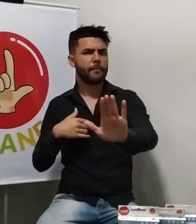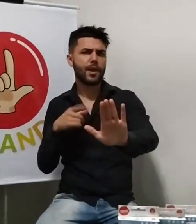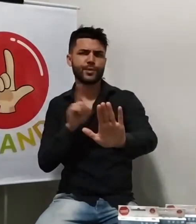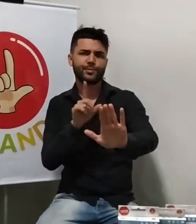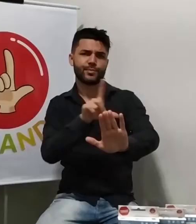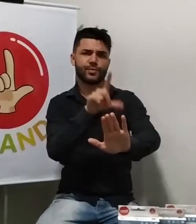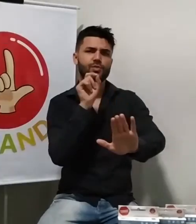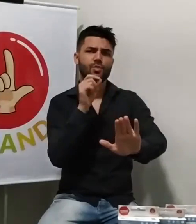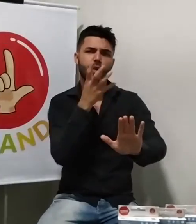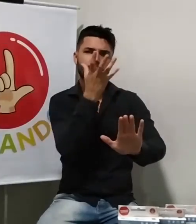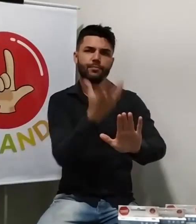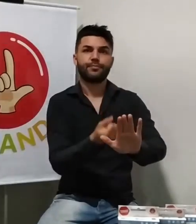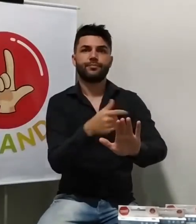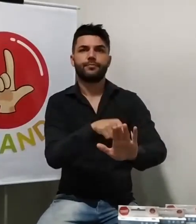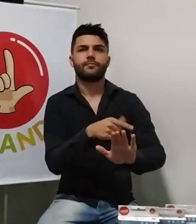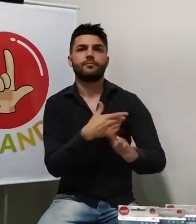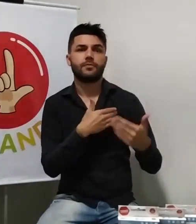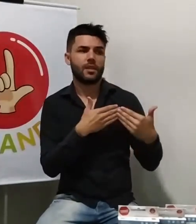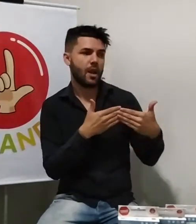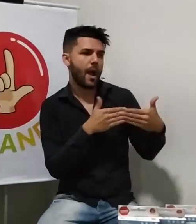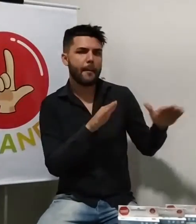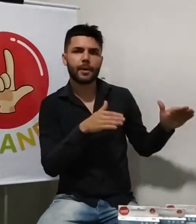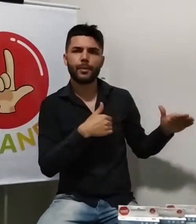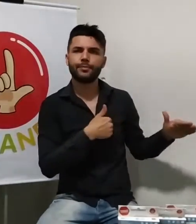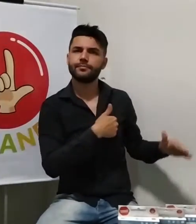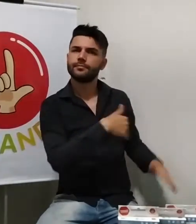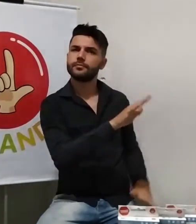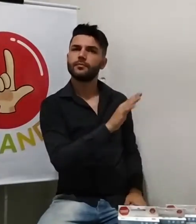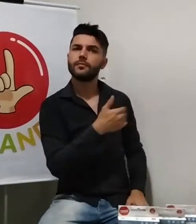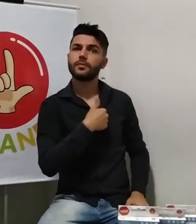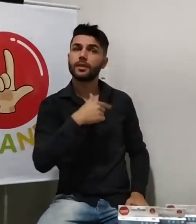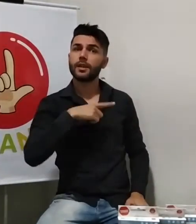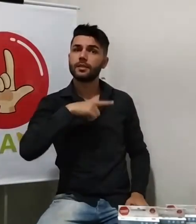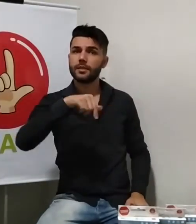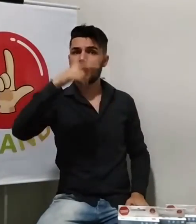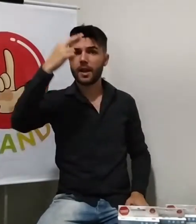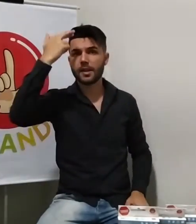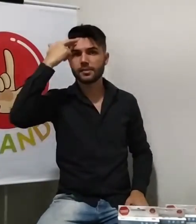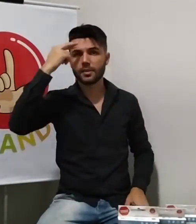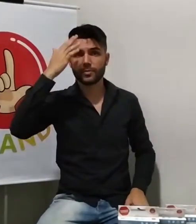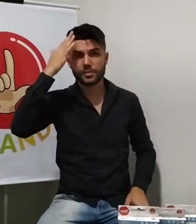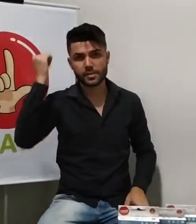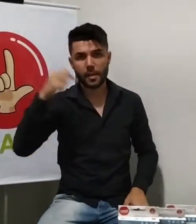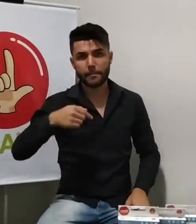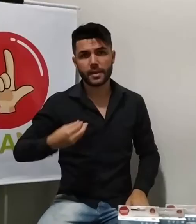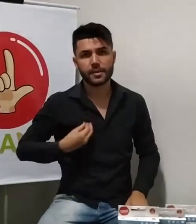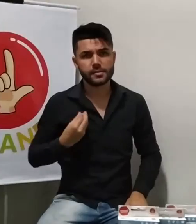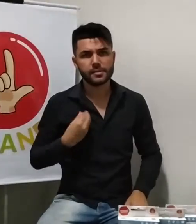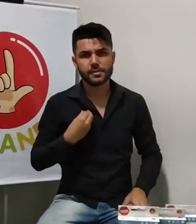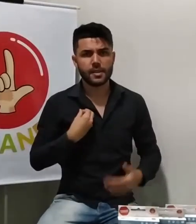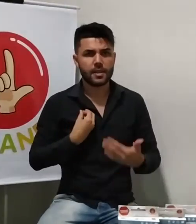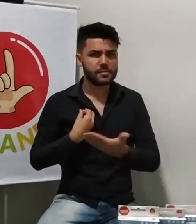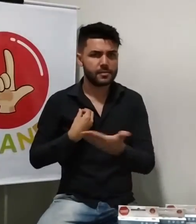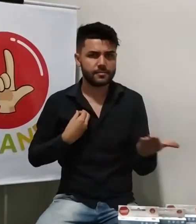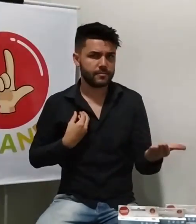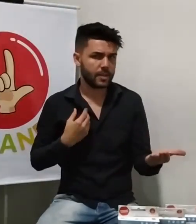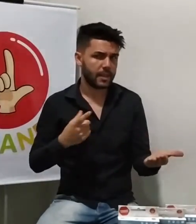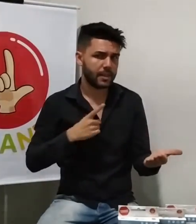mão de exercê-la, mesmo que você, por alguma razão, por não saber da sua existência, você também não a exerça. Você tem a liberdade de escolher o